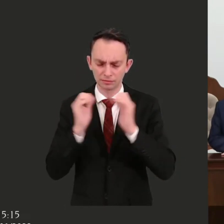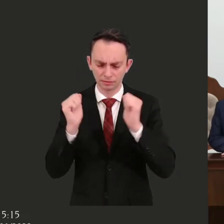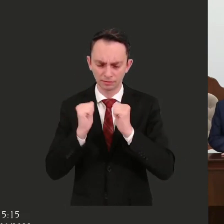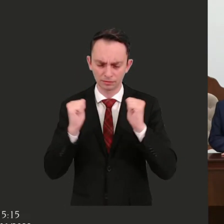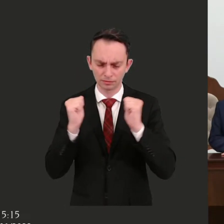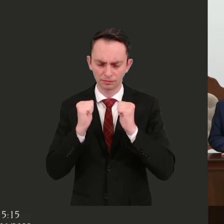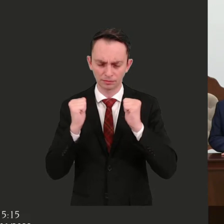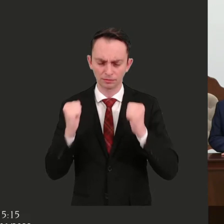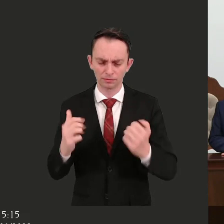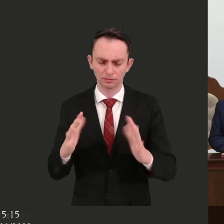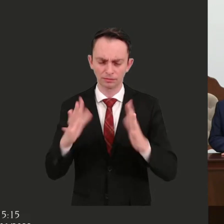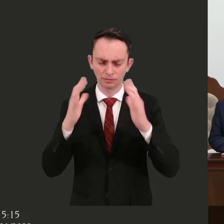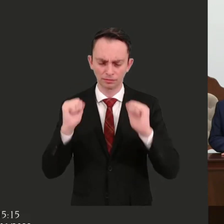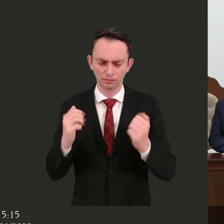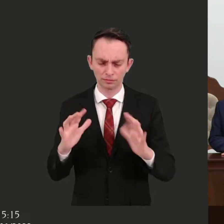Aleluia.